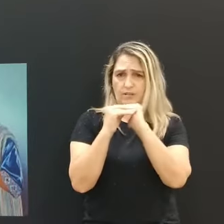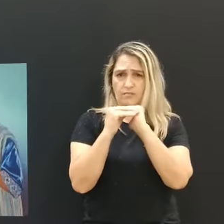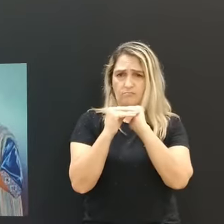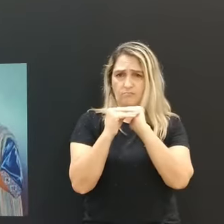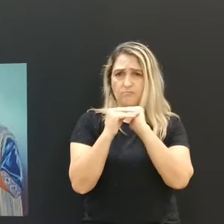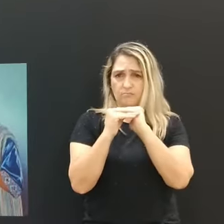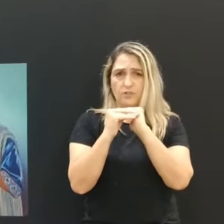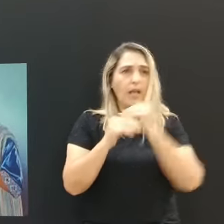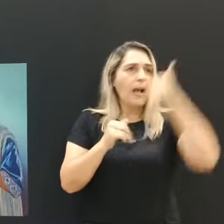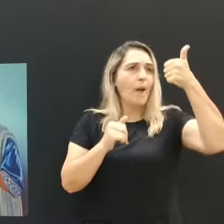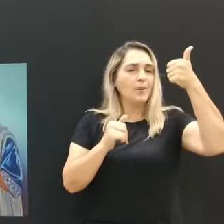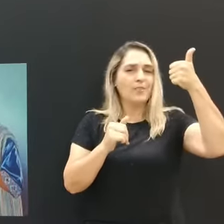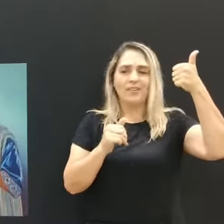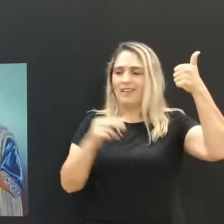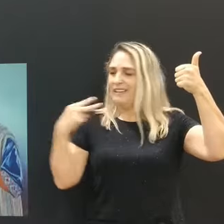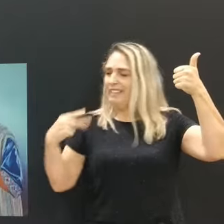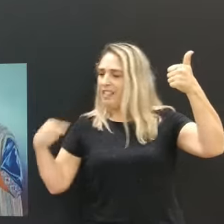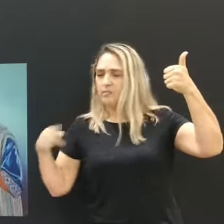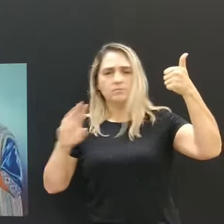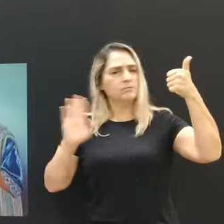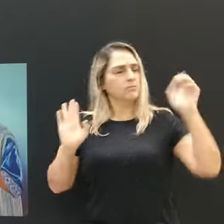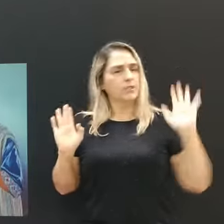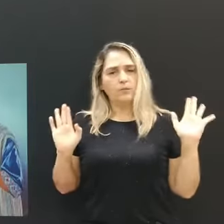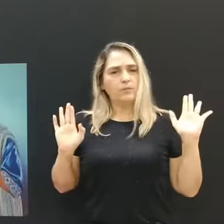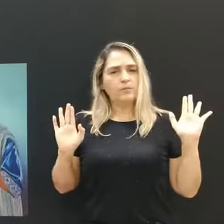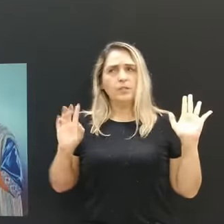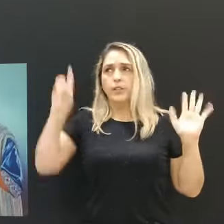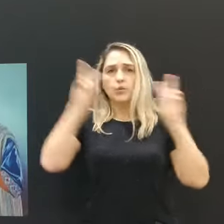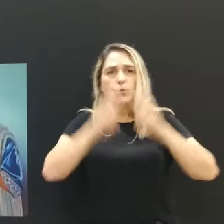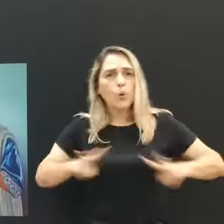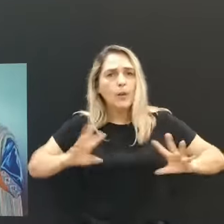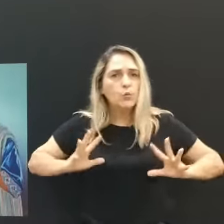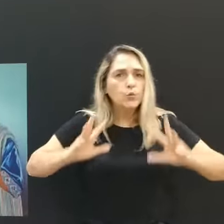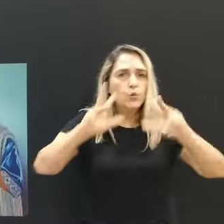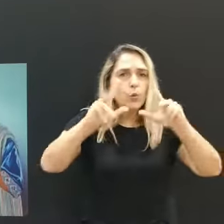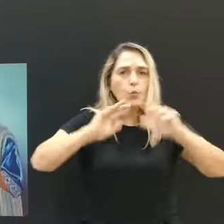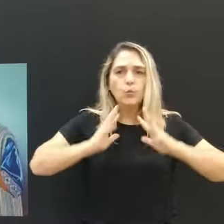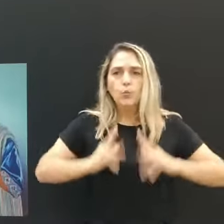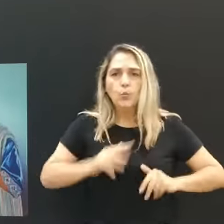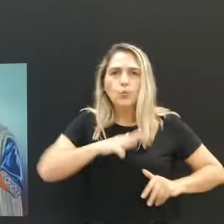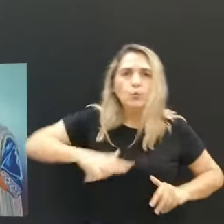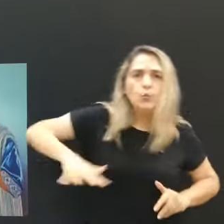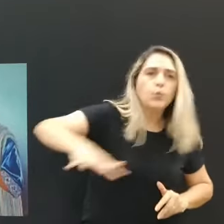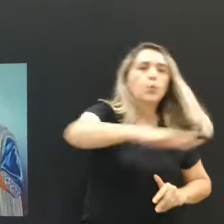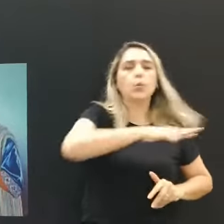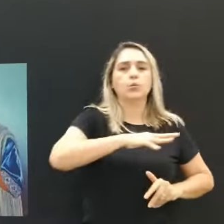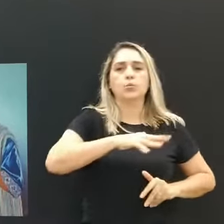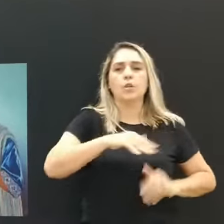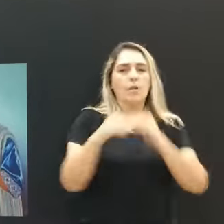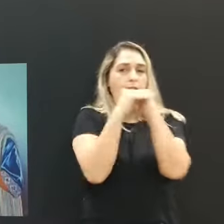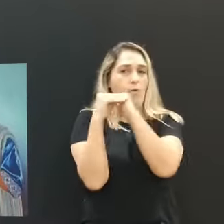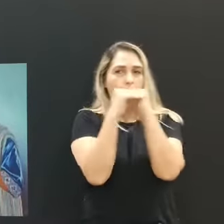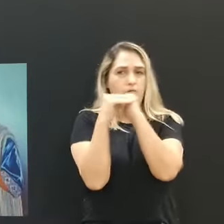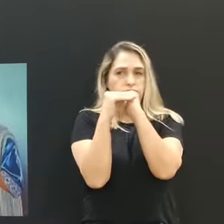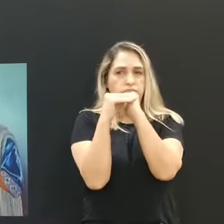somos todos iguais. Diante de Deus não existe o melhor, o pior, o superior, o inferior. Somos todos iguais. Deus nos